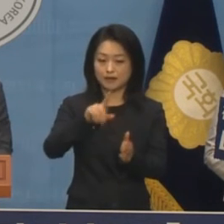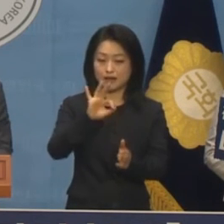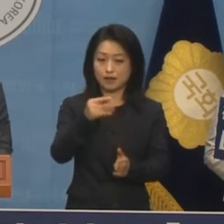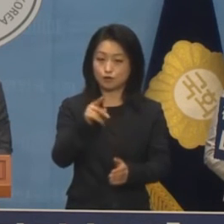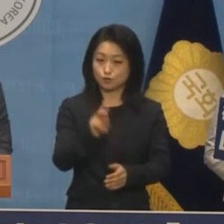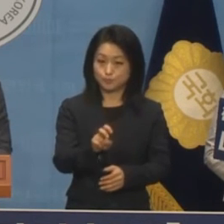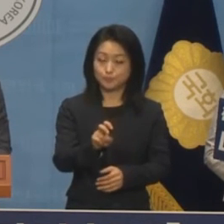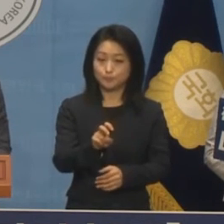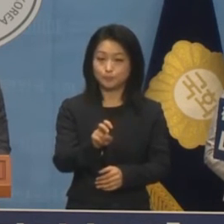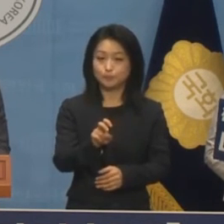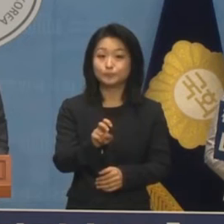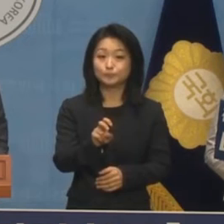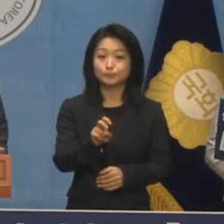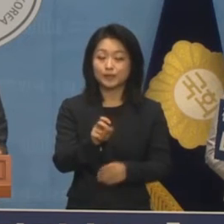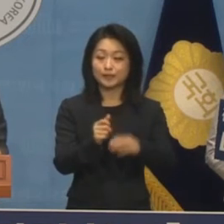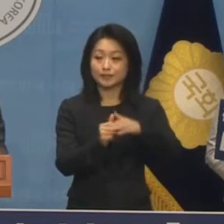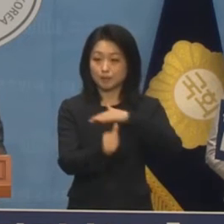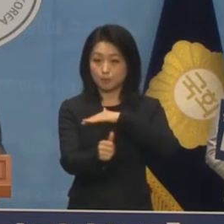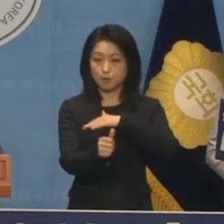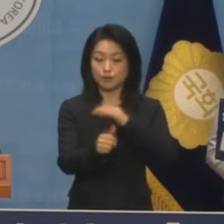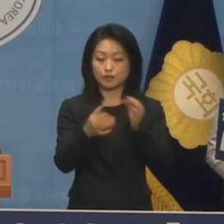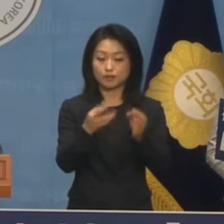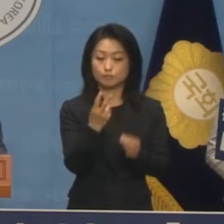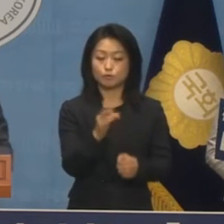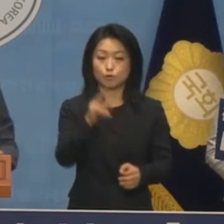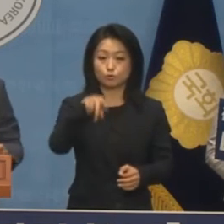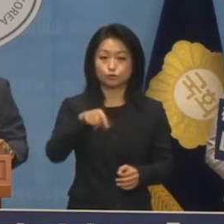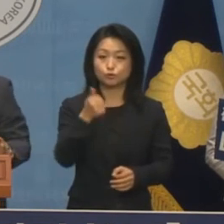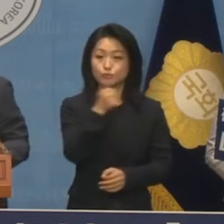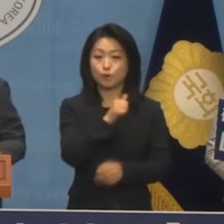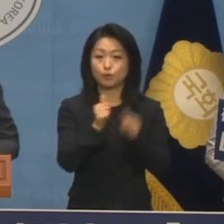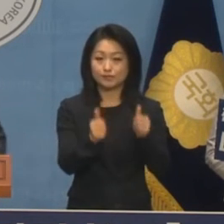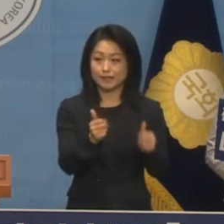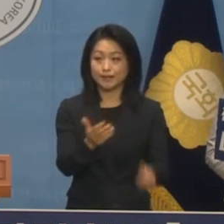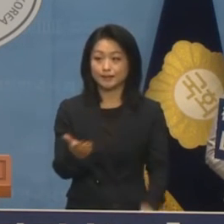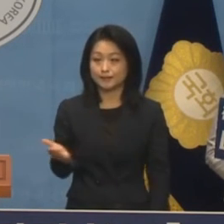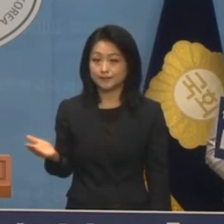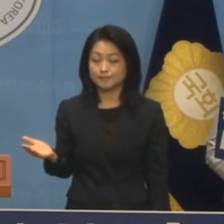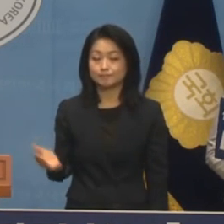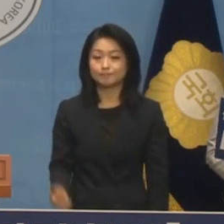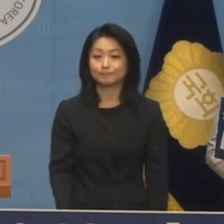변호사의 공동대표이신 김용준 변호사님 발언해 주시겠습니다.